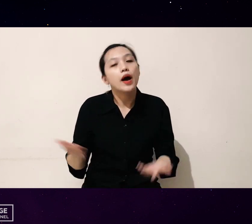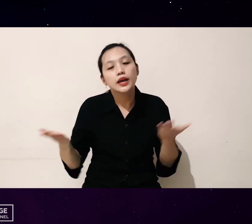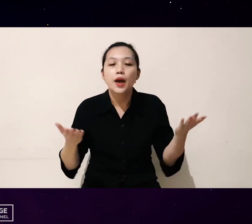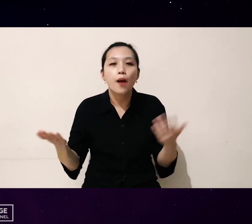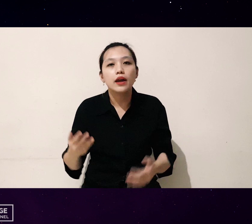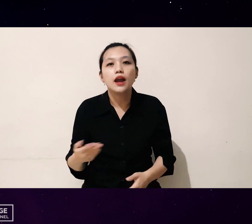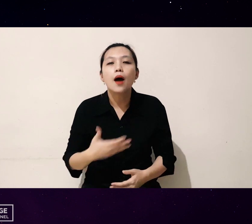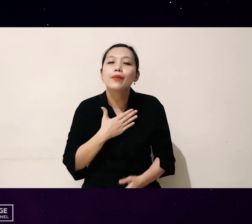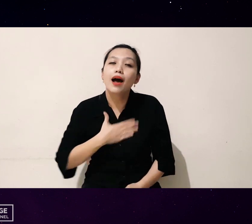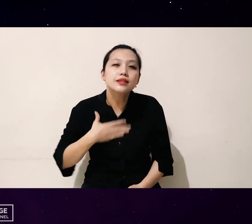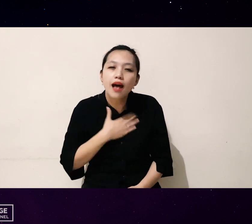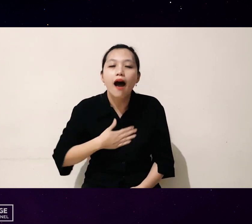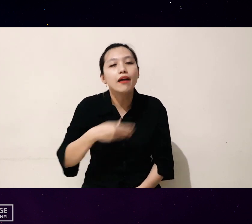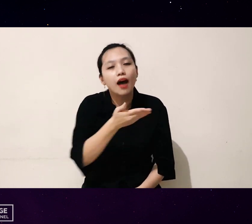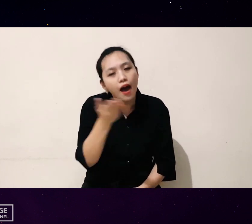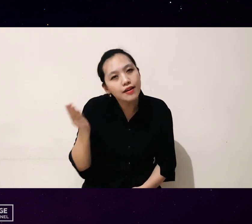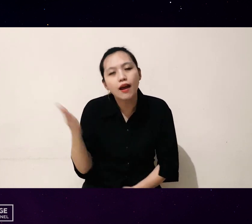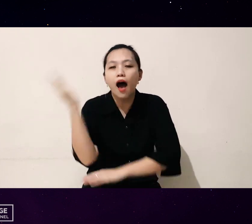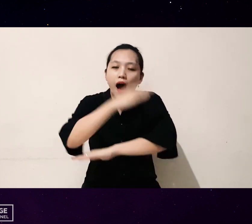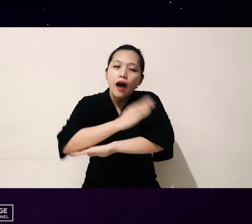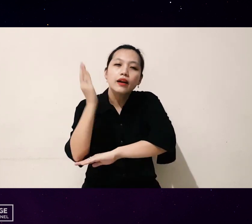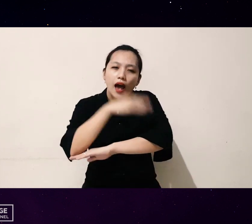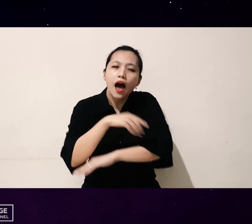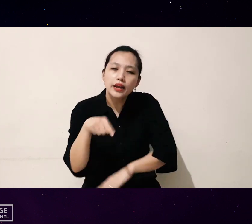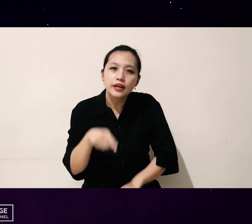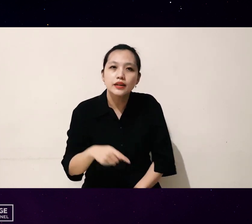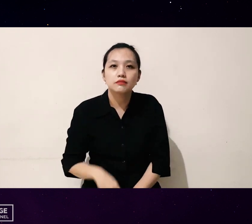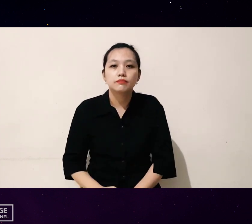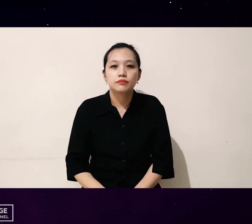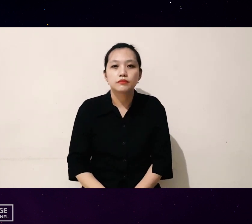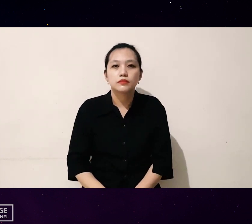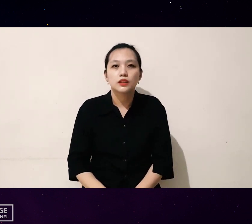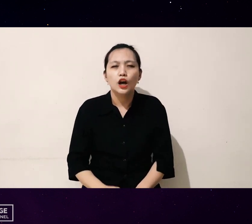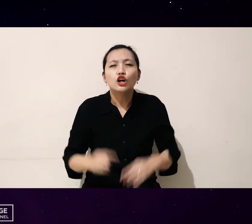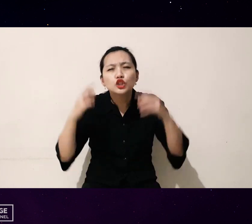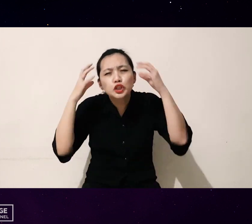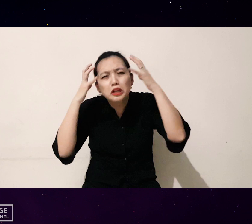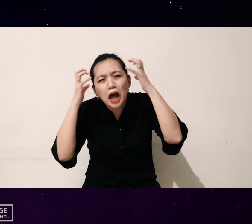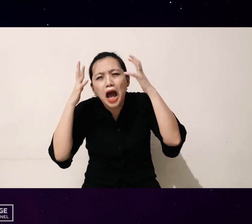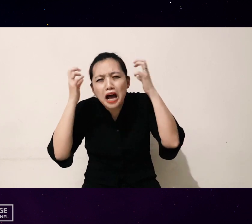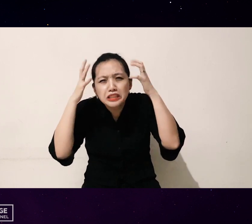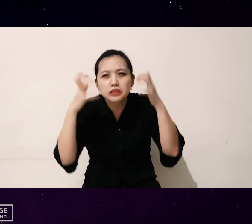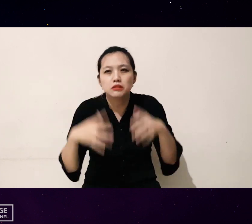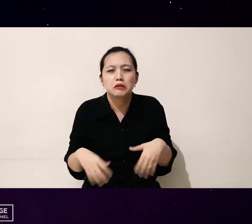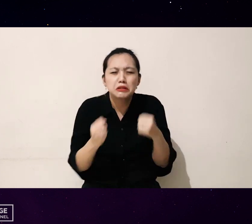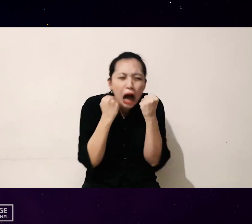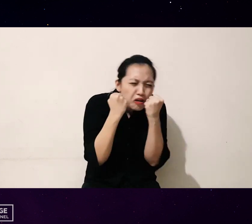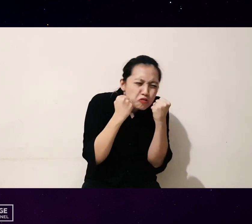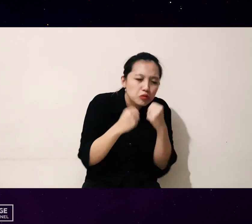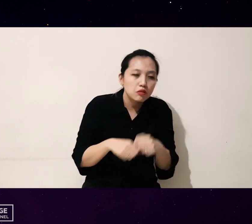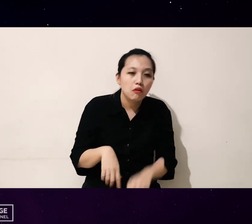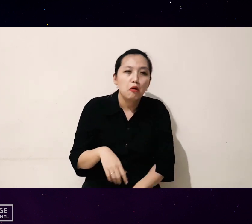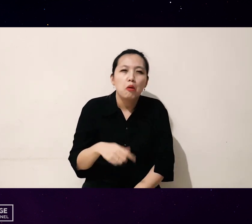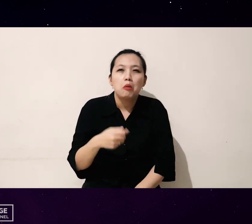Anda hari-hari ini? Saya yakin banyak daripada kita hari-hari ini yang merasa tertekan, yang merasa stres, yang juga merasa jenuh, dan